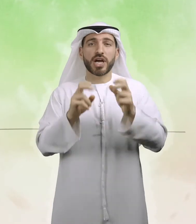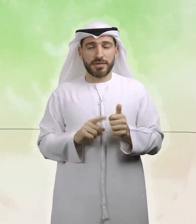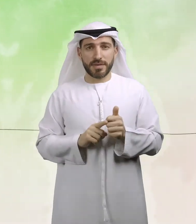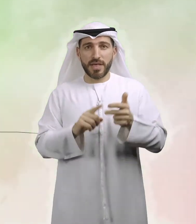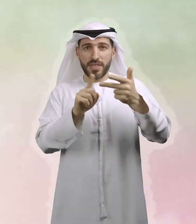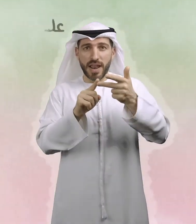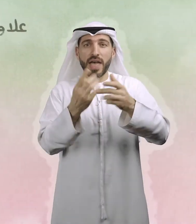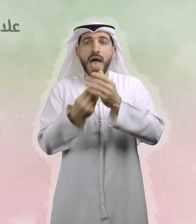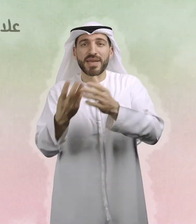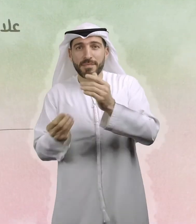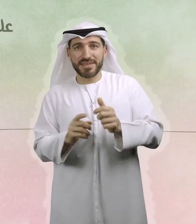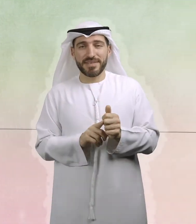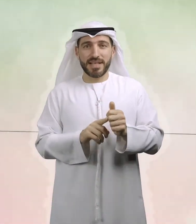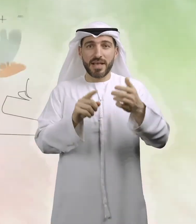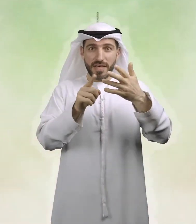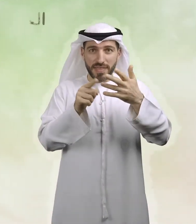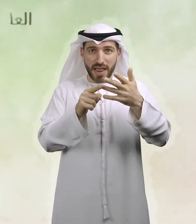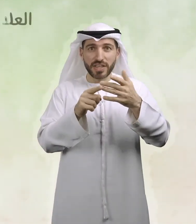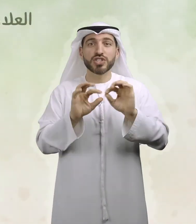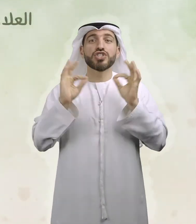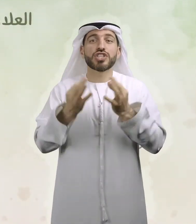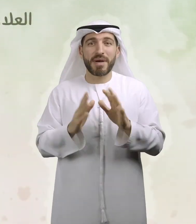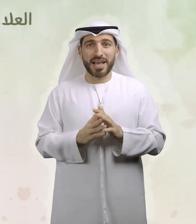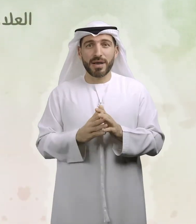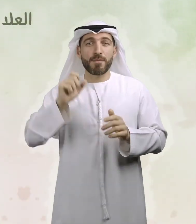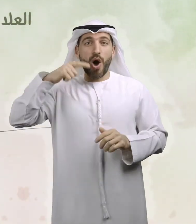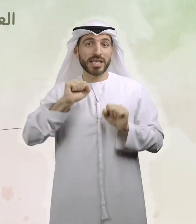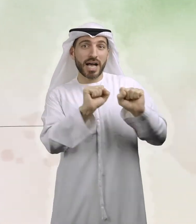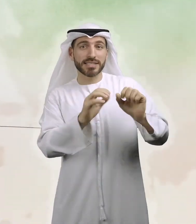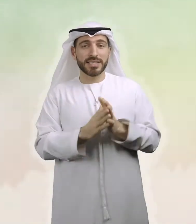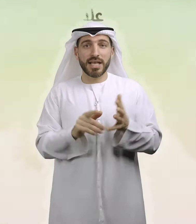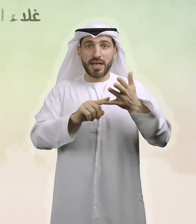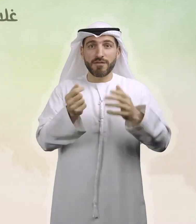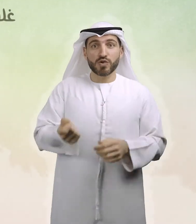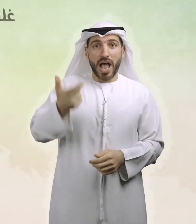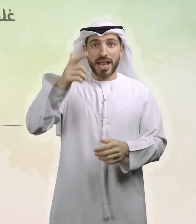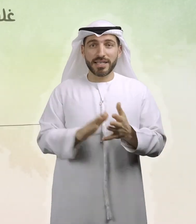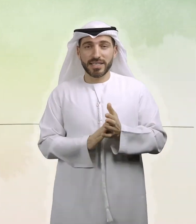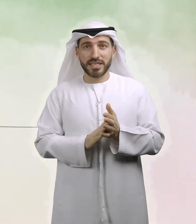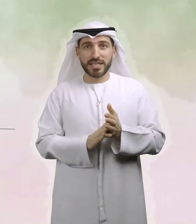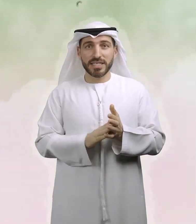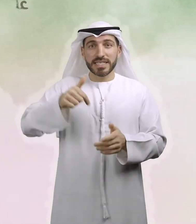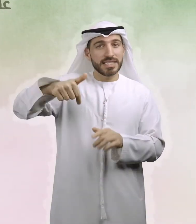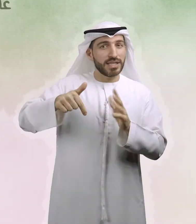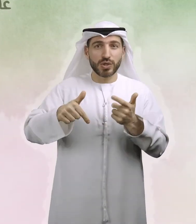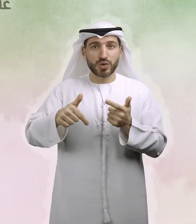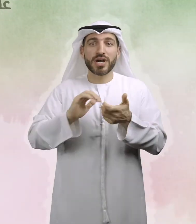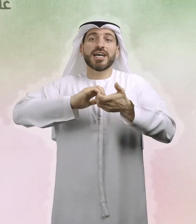السكن، علاوة الأبناء، العلاوة الاجتماعية للمواطن وغلاء المعيشة، وعلاوة